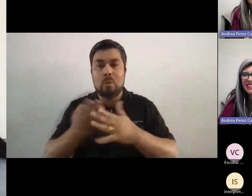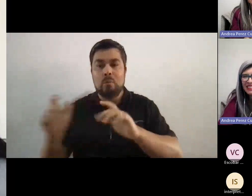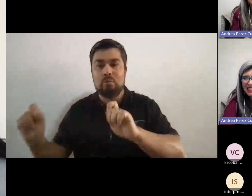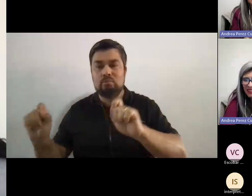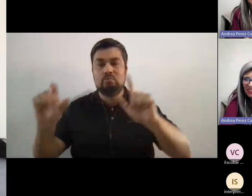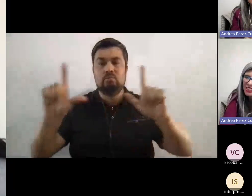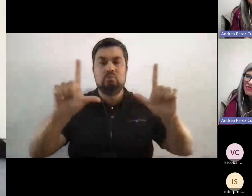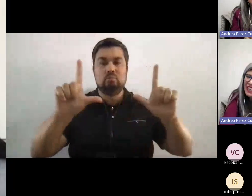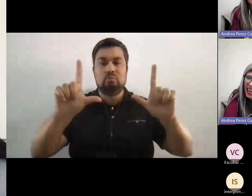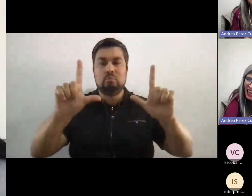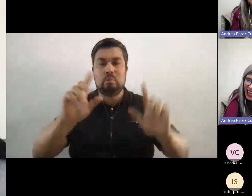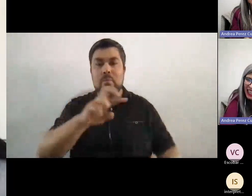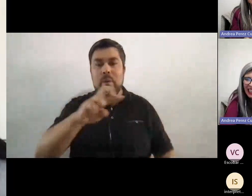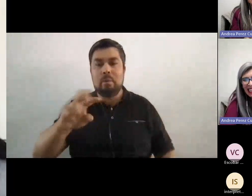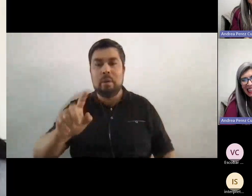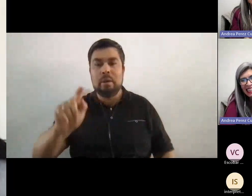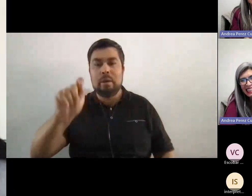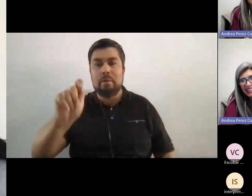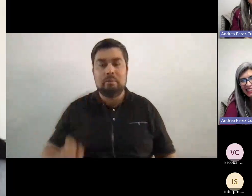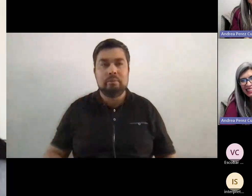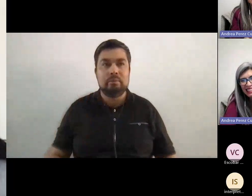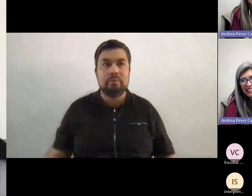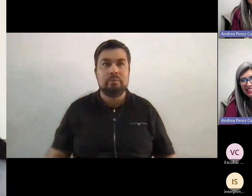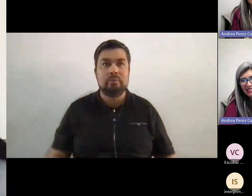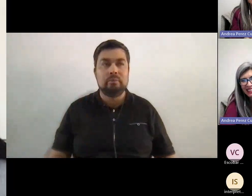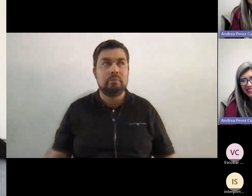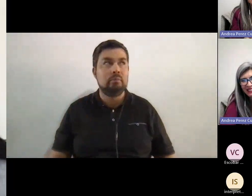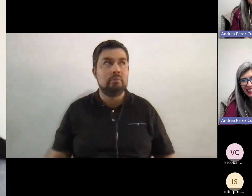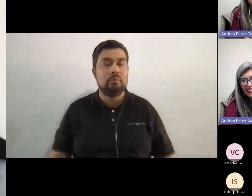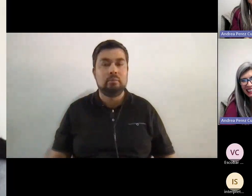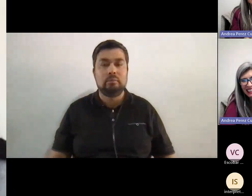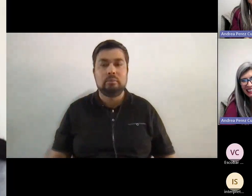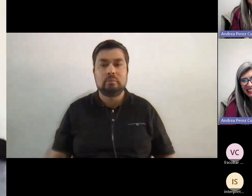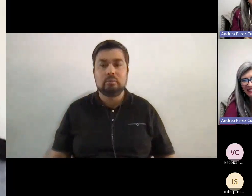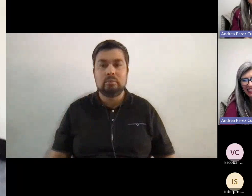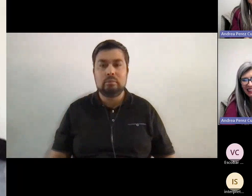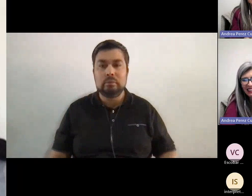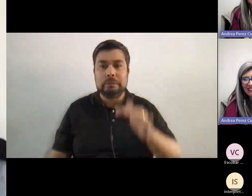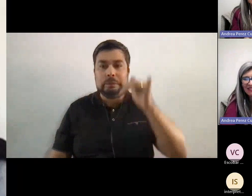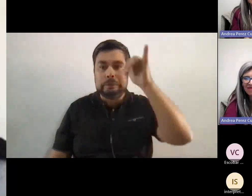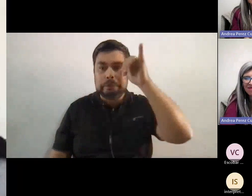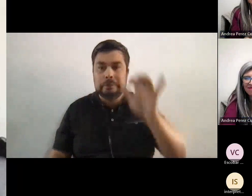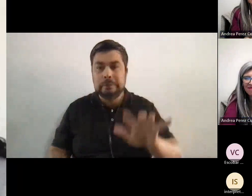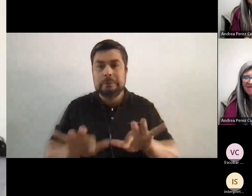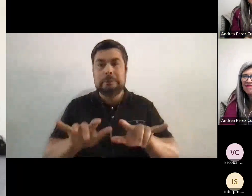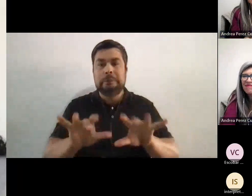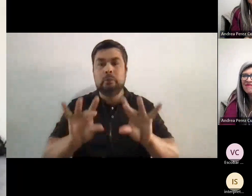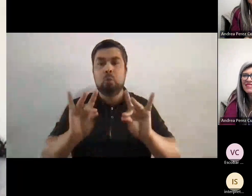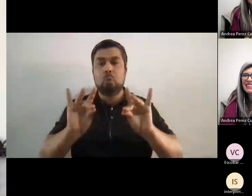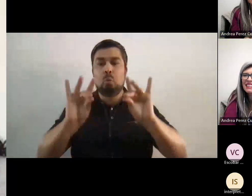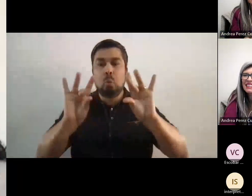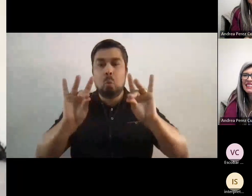sé si me escuchas, pero estoy pegada, entonces no lo puedo compartir en este momento.